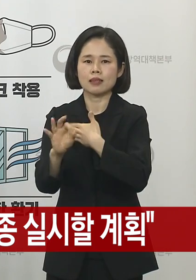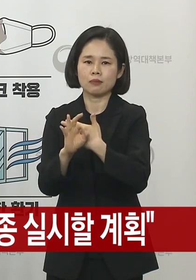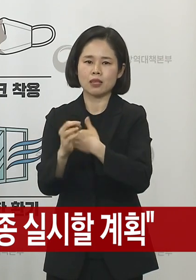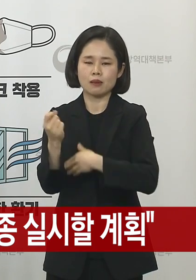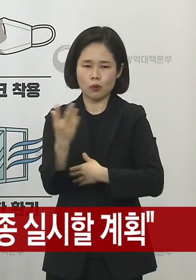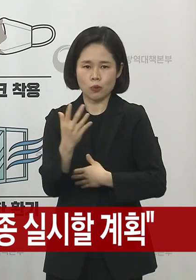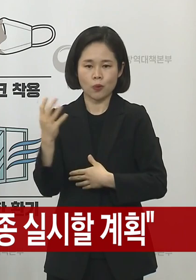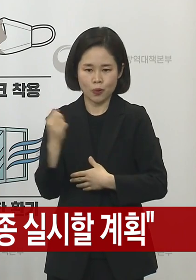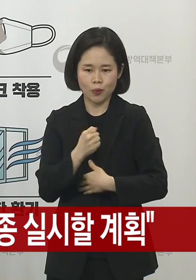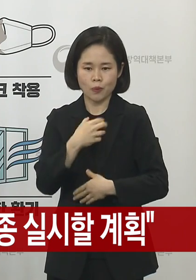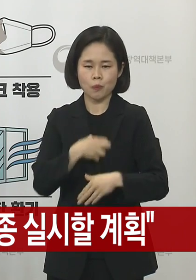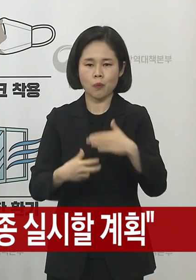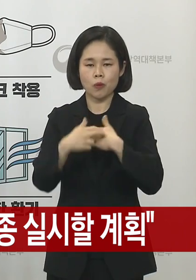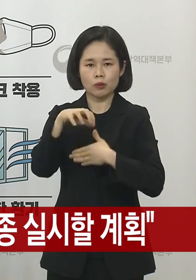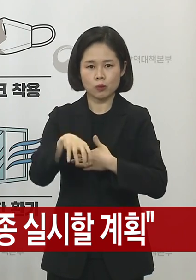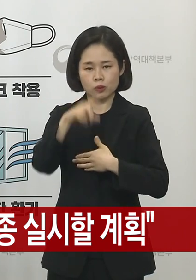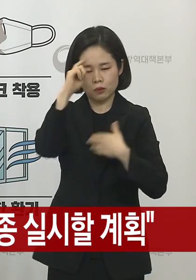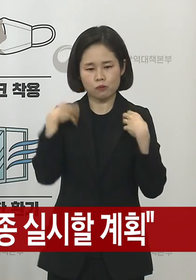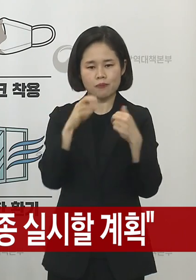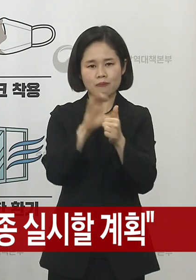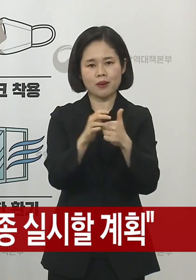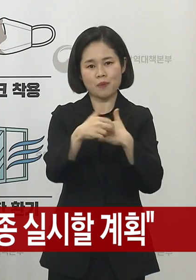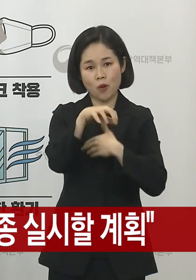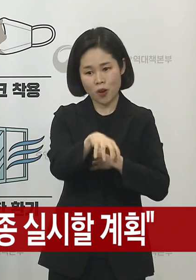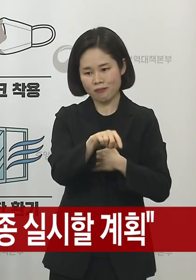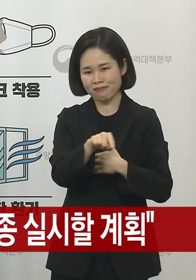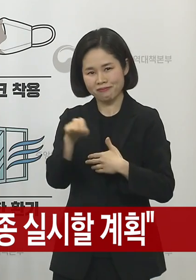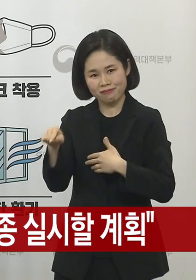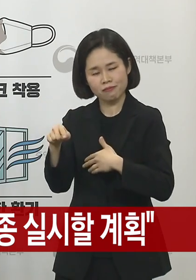보건소나 위탁의료기관에서 접종을 하실 수 있습니다.